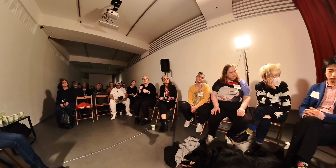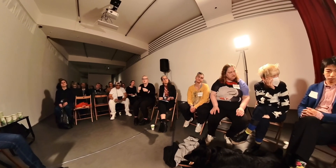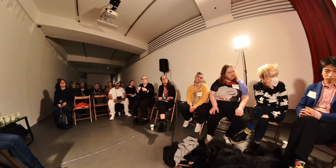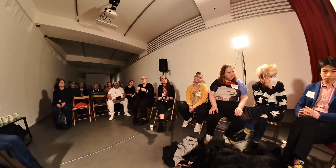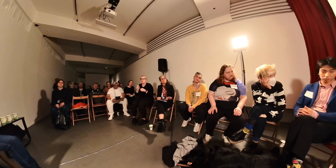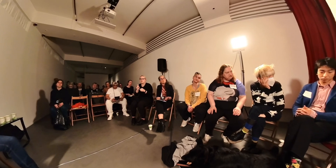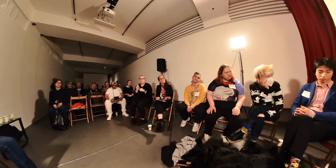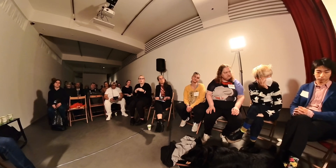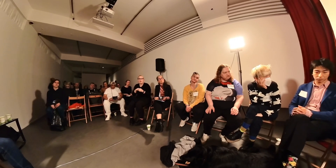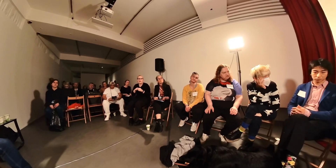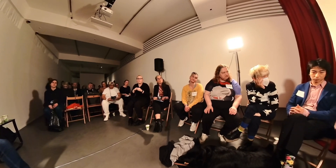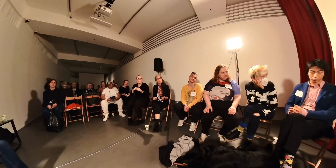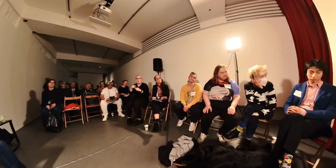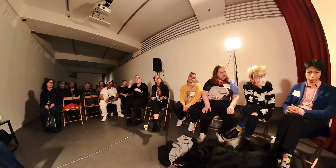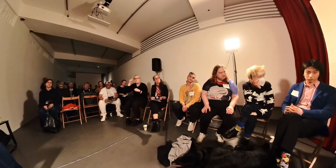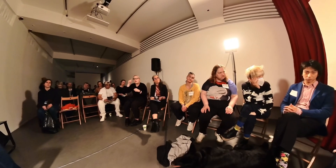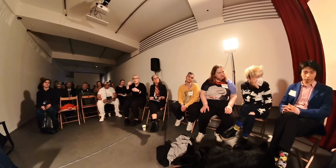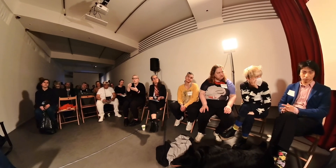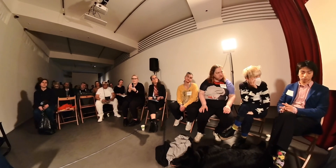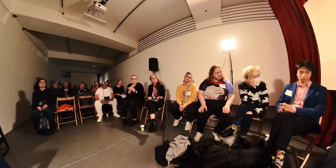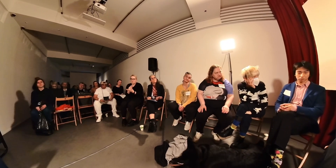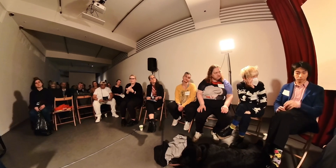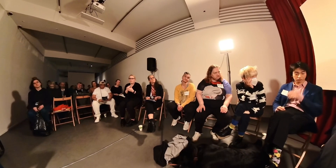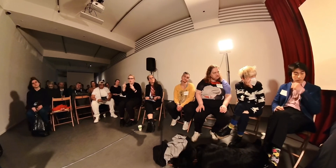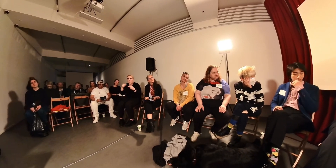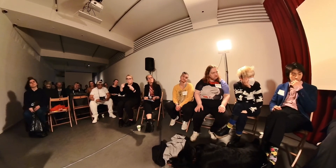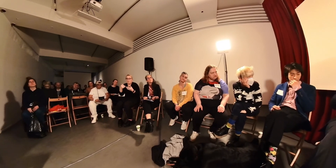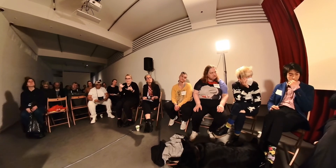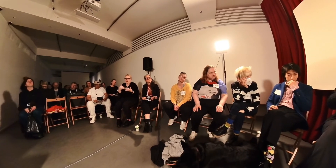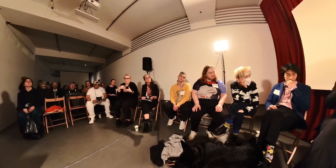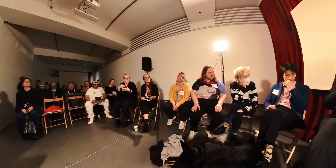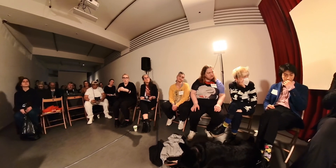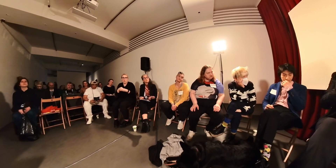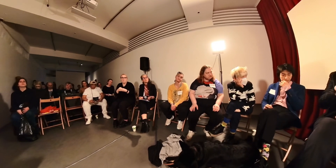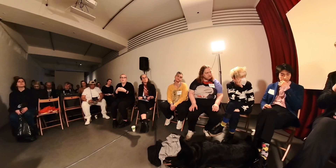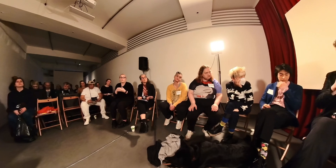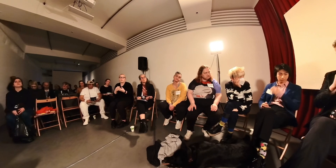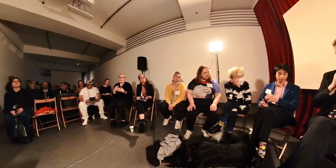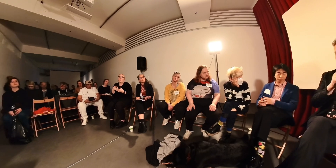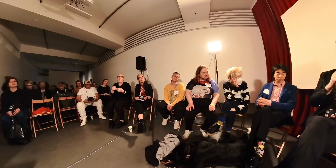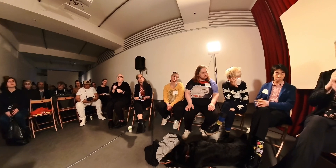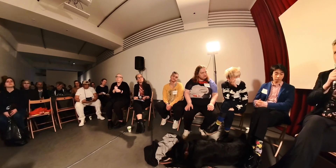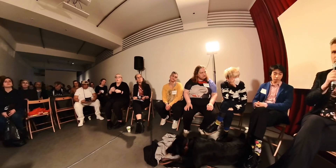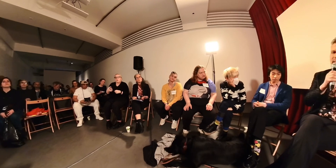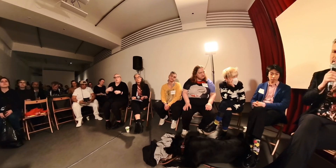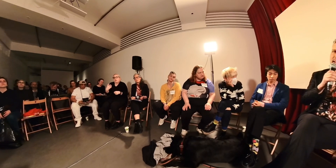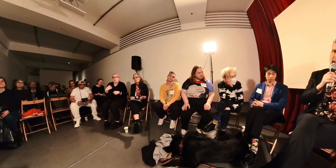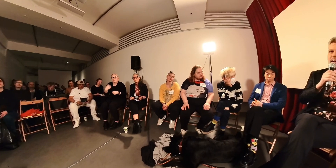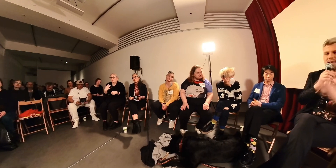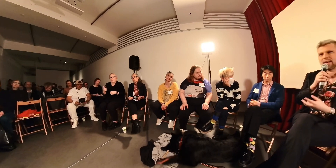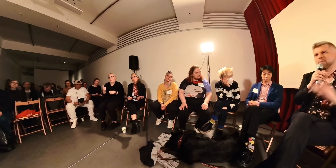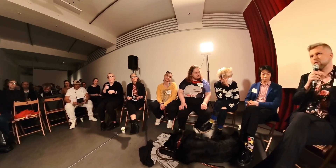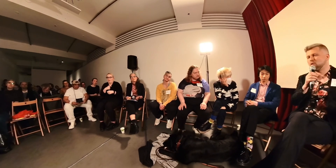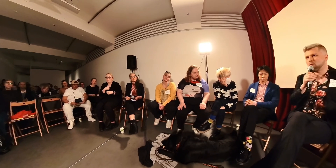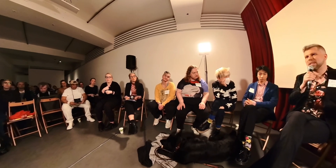vedení Fakulty výtvarných umění, takže samozřejmě jakoby nemohu si jenom stěžovat na to, jak to je